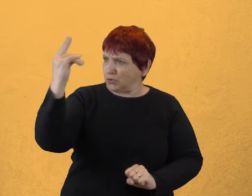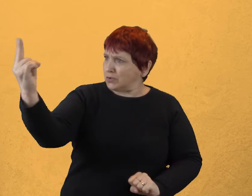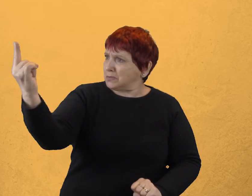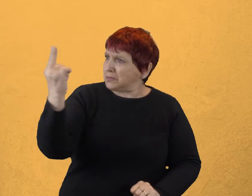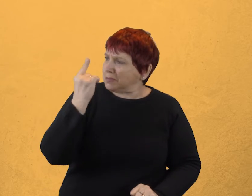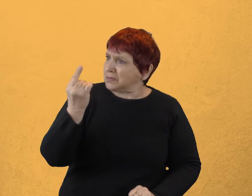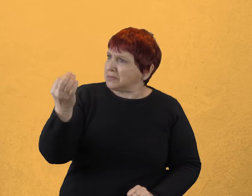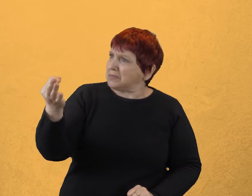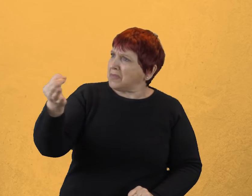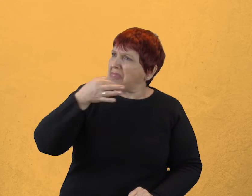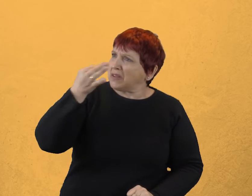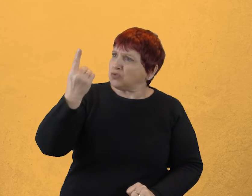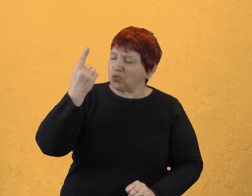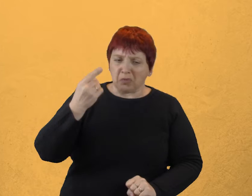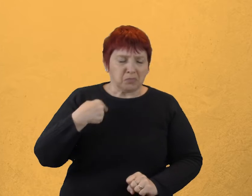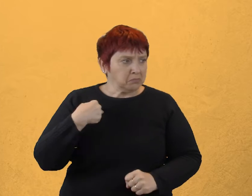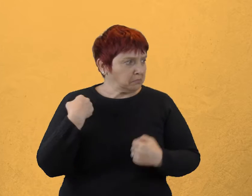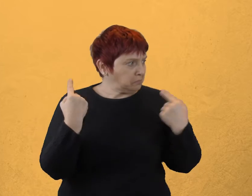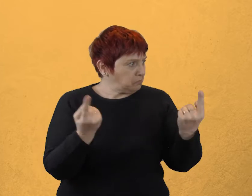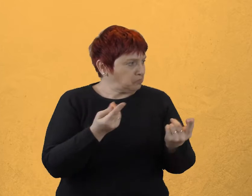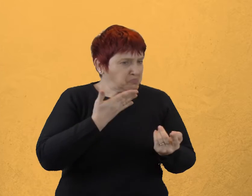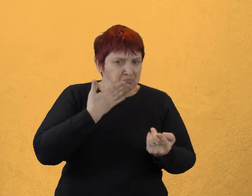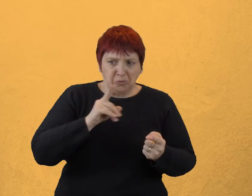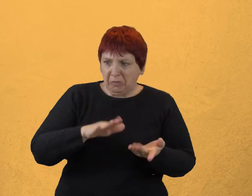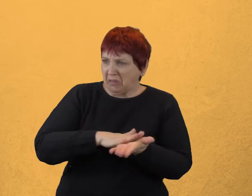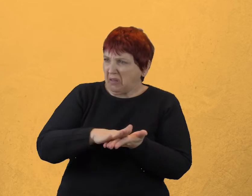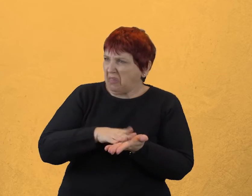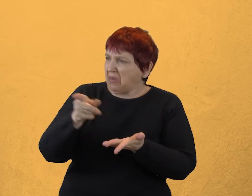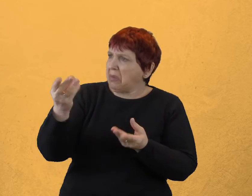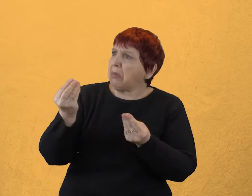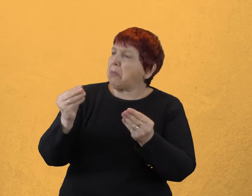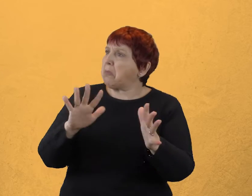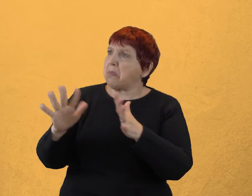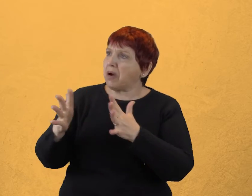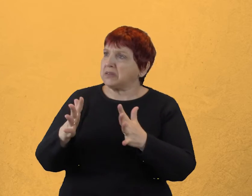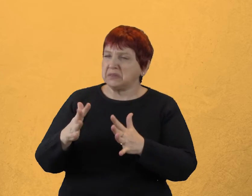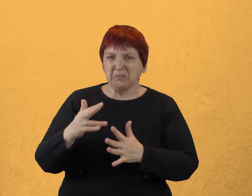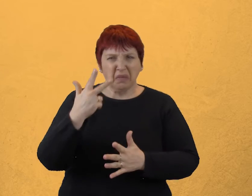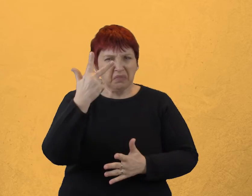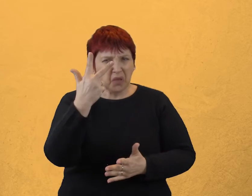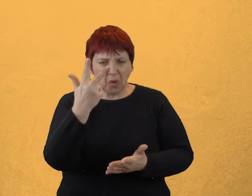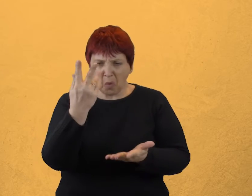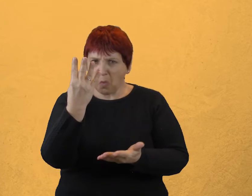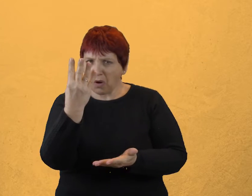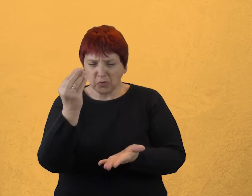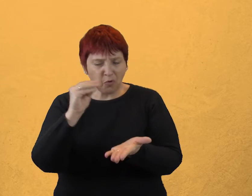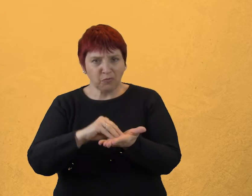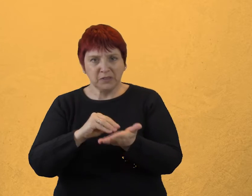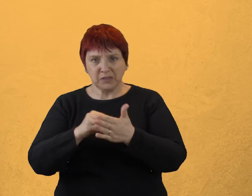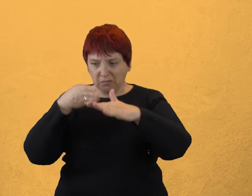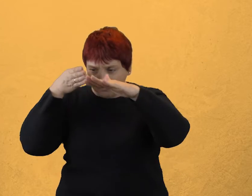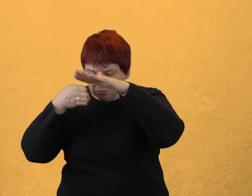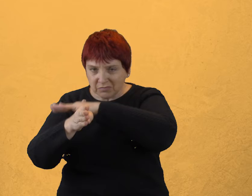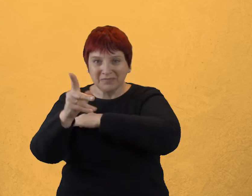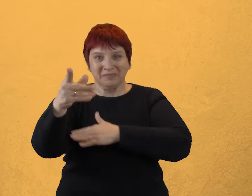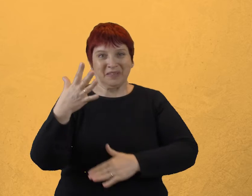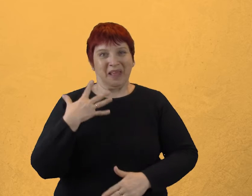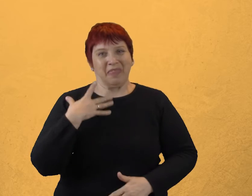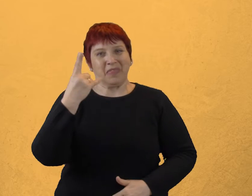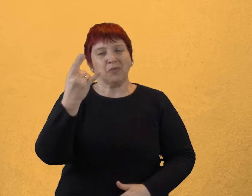liquidados". Nosotros no entendíamos qué sucedía. El profesor entró 3 o 4 veces a la dirección para